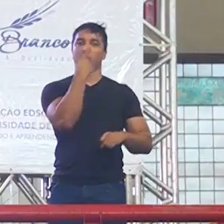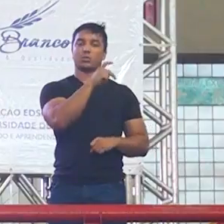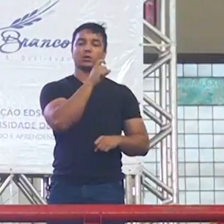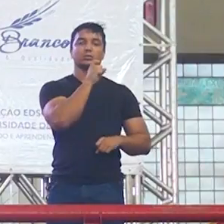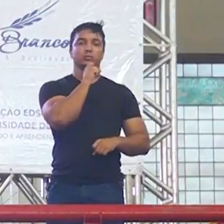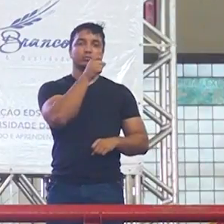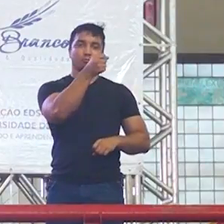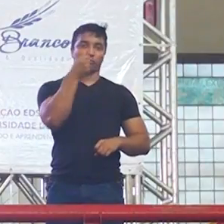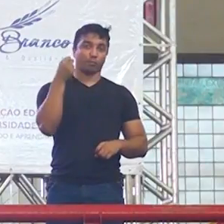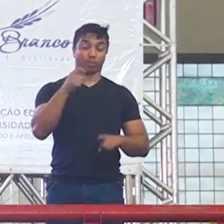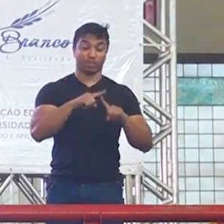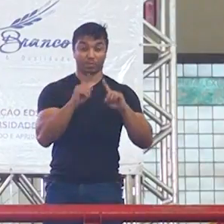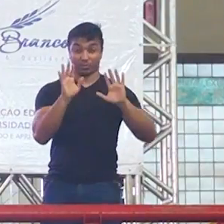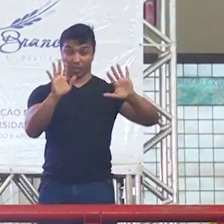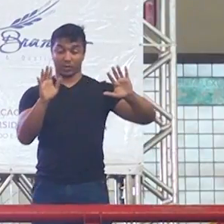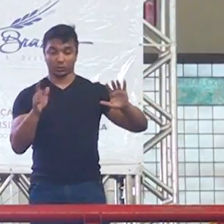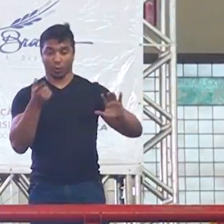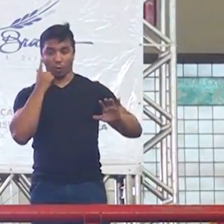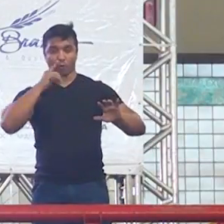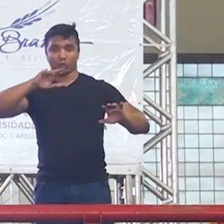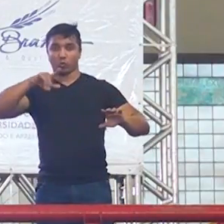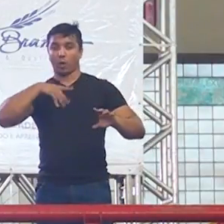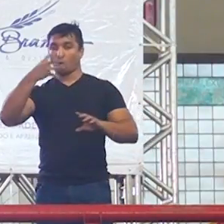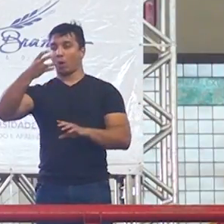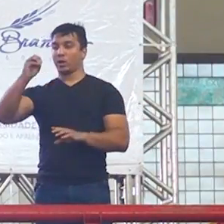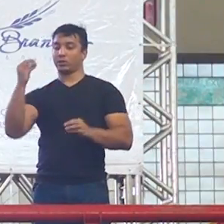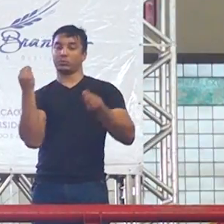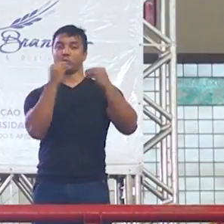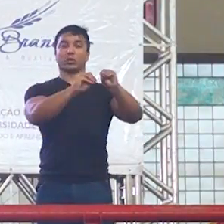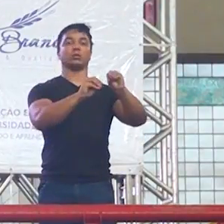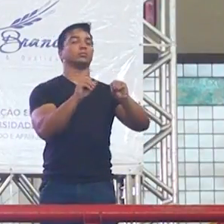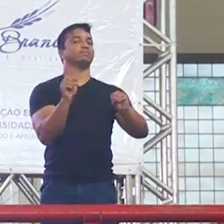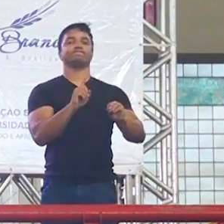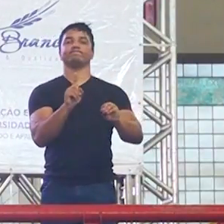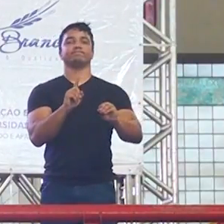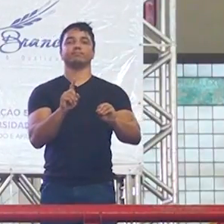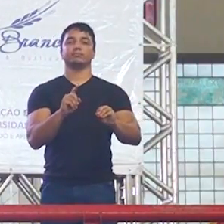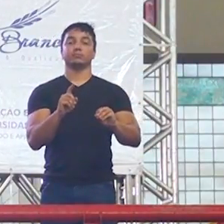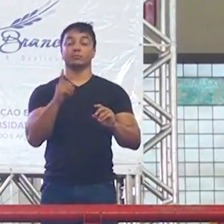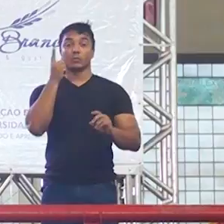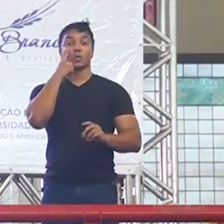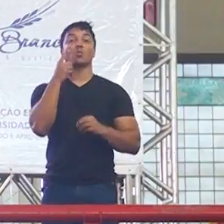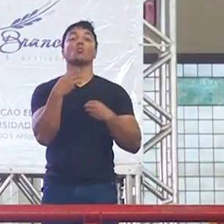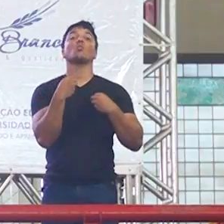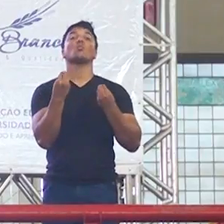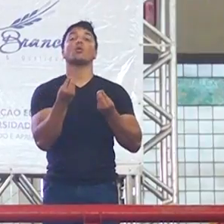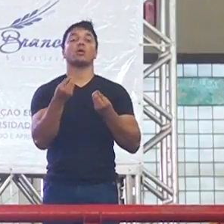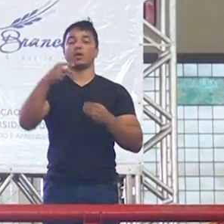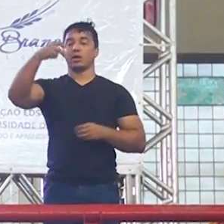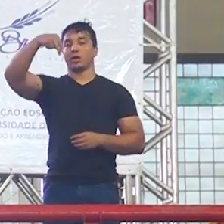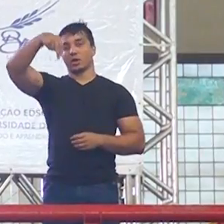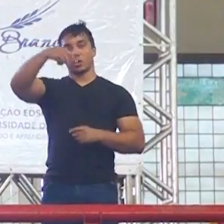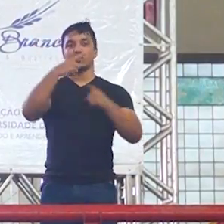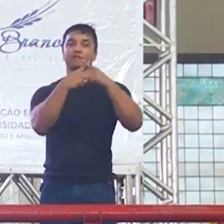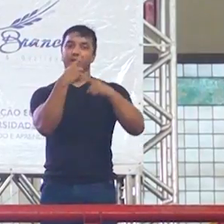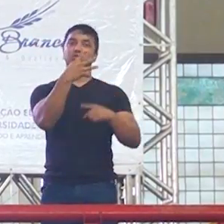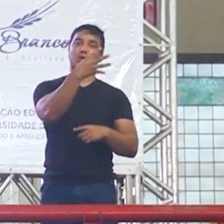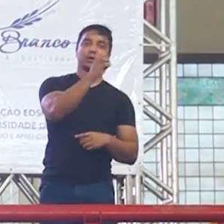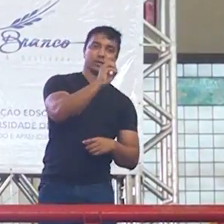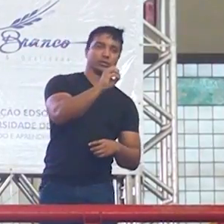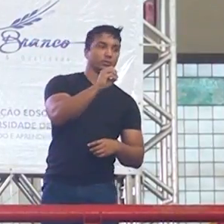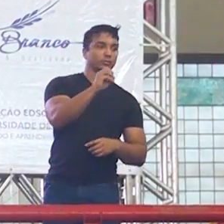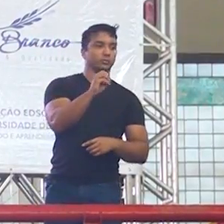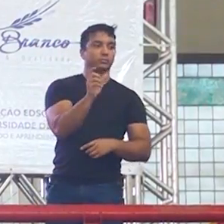no lugar da potência da lâmpada, eu não vou colocar 40. Eu coloco quanto na potência da lâmpada? N vezes